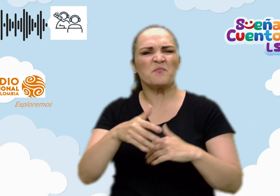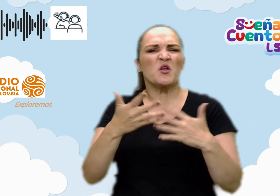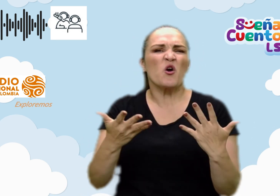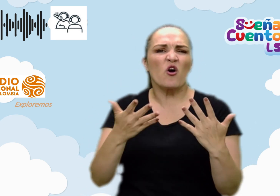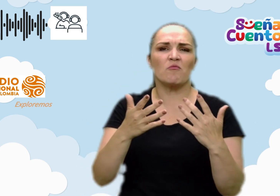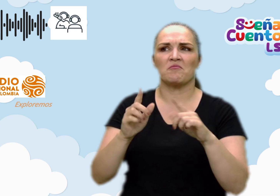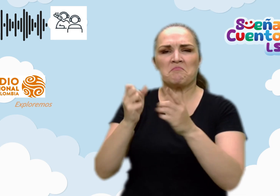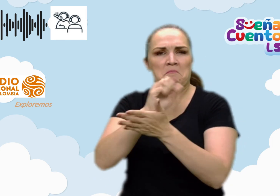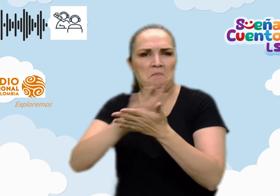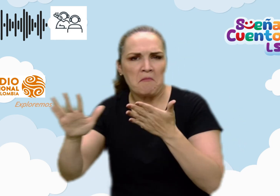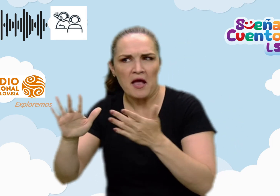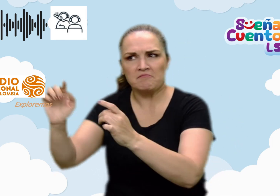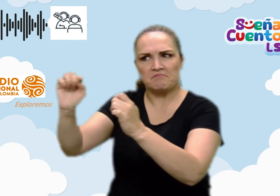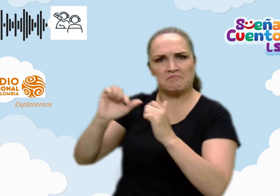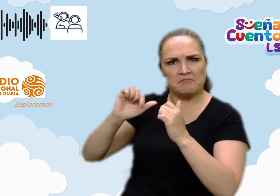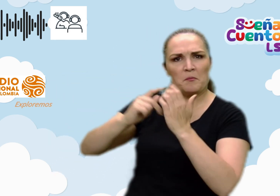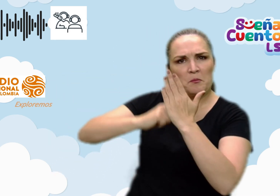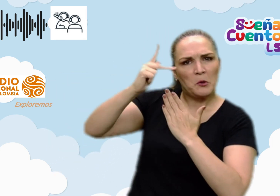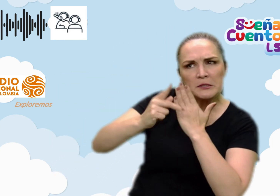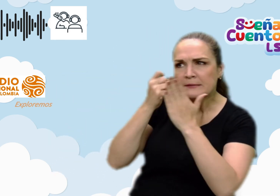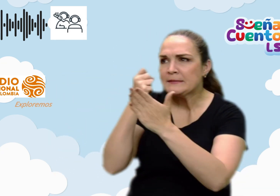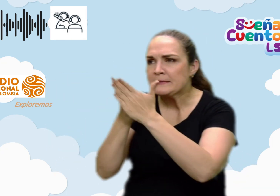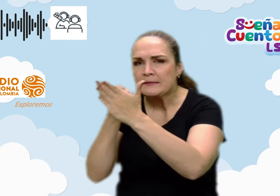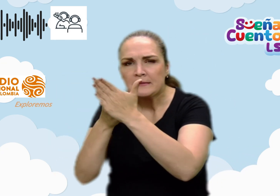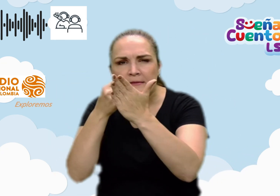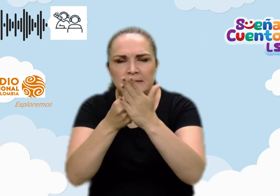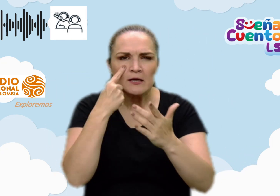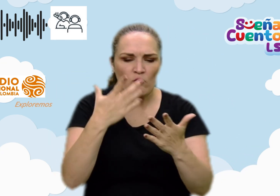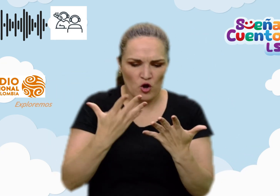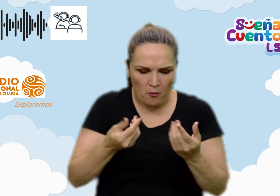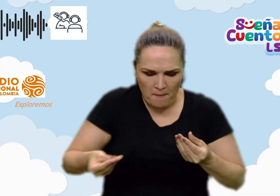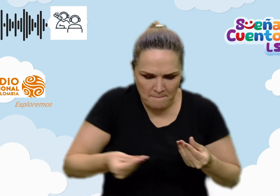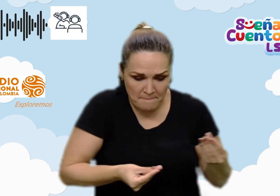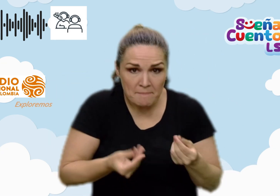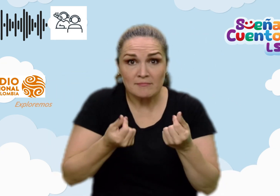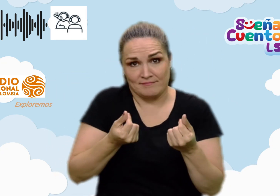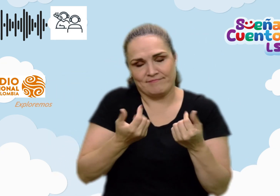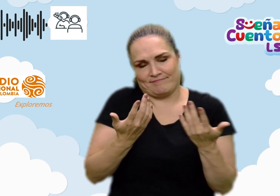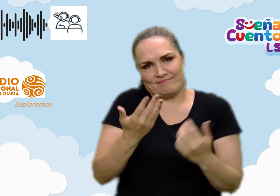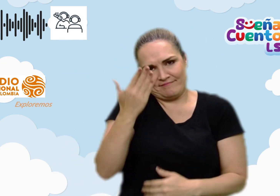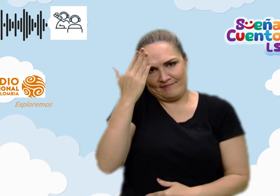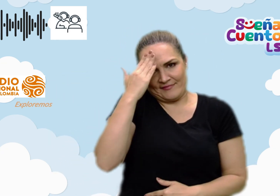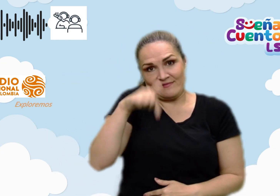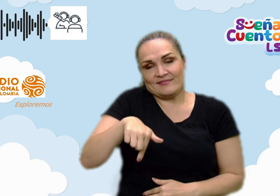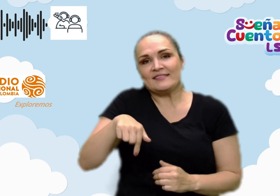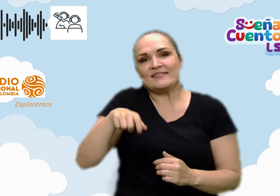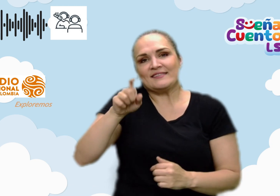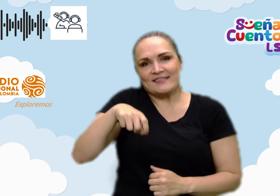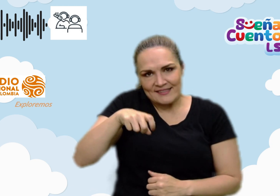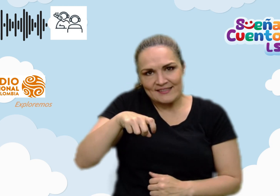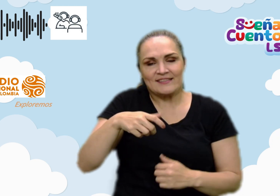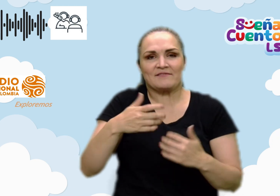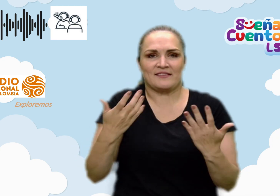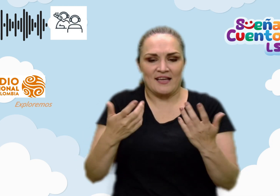2019, participando en becas, viendo cómo nos sostenemos, porque pues de